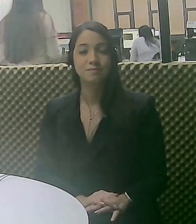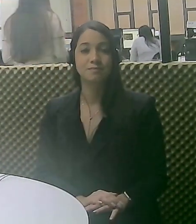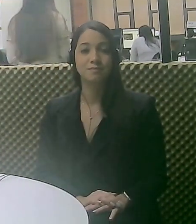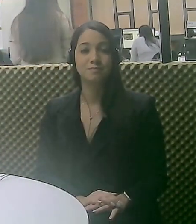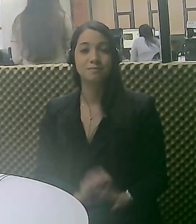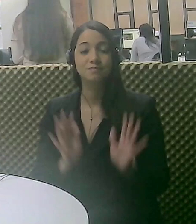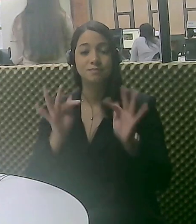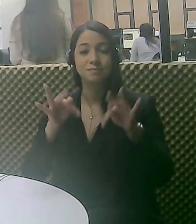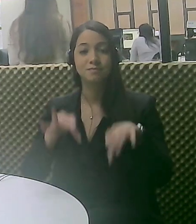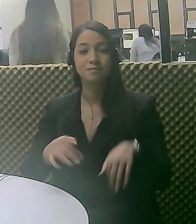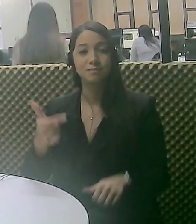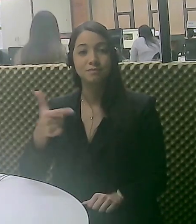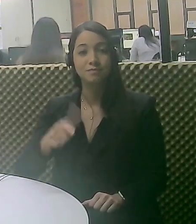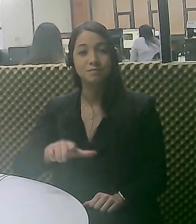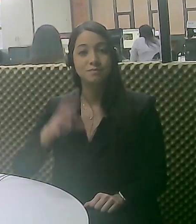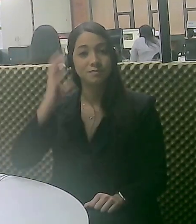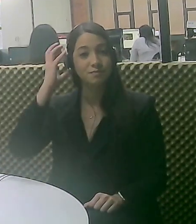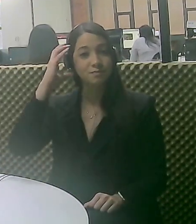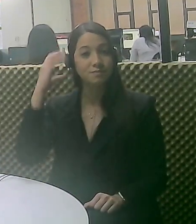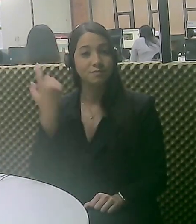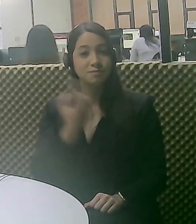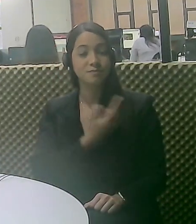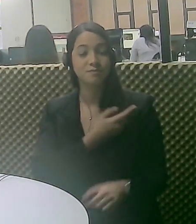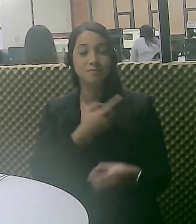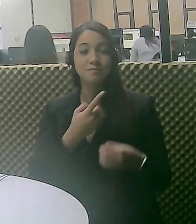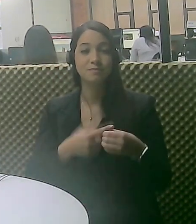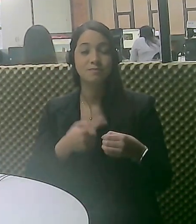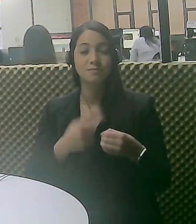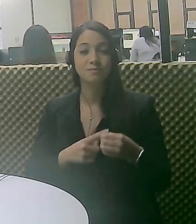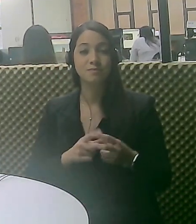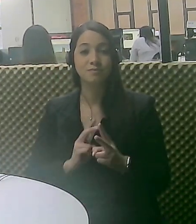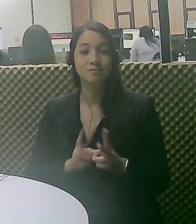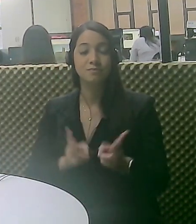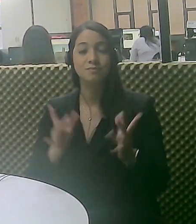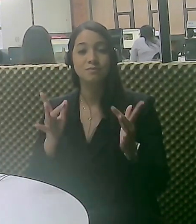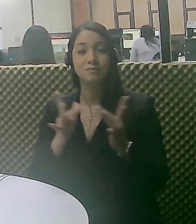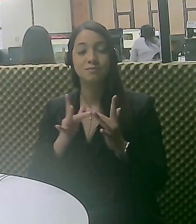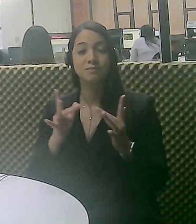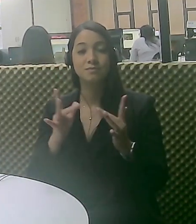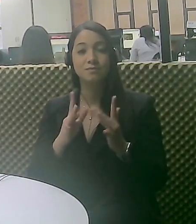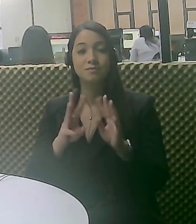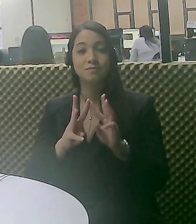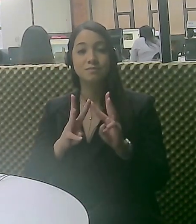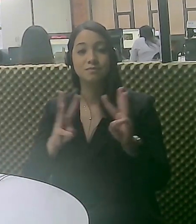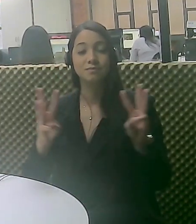próxima. Fica por aqui mais uma edição do programa da Rádio Nossa Cidade.